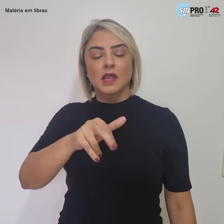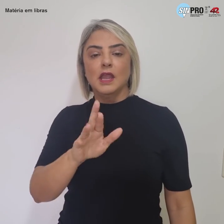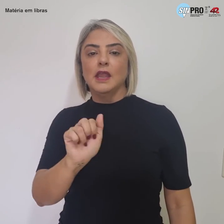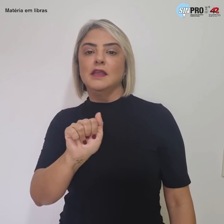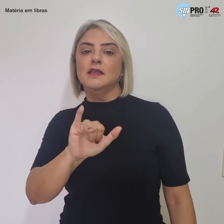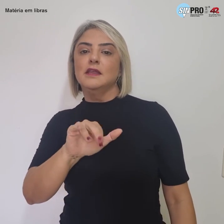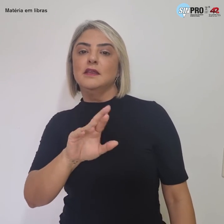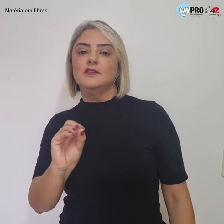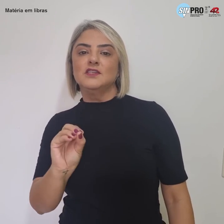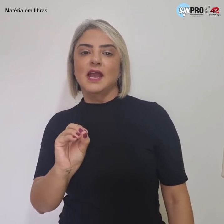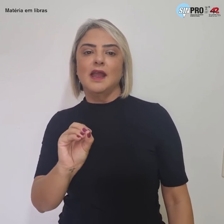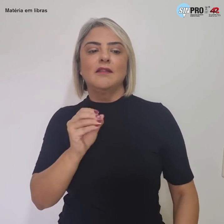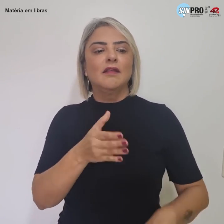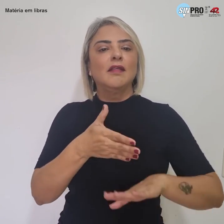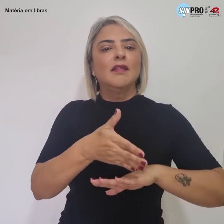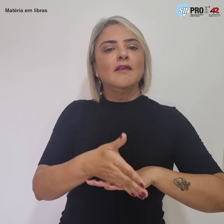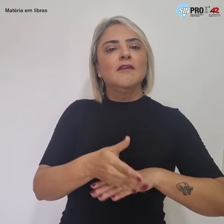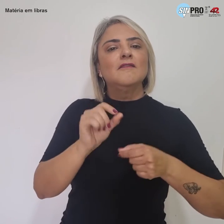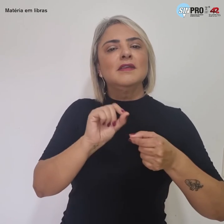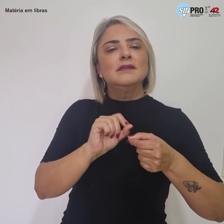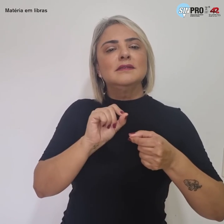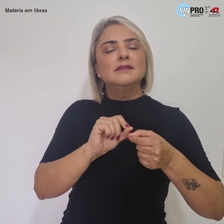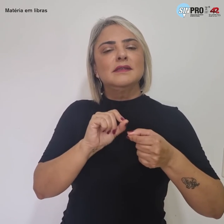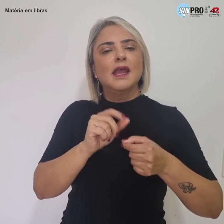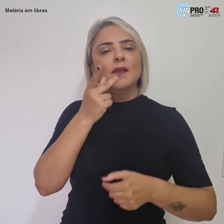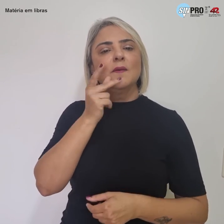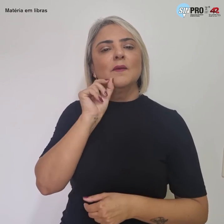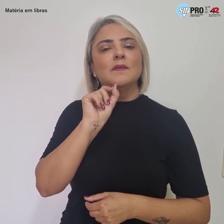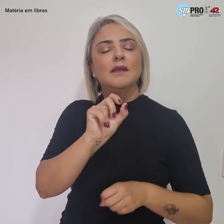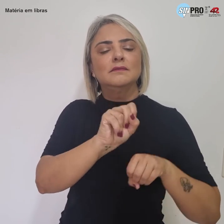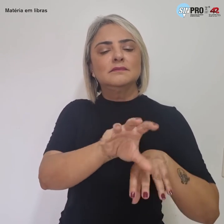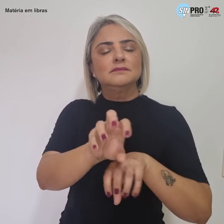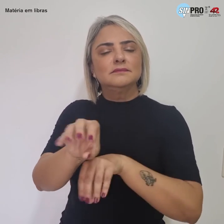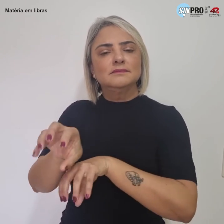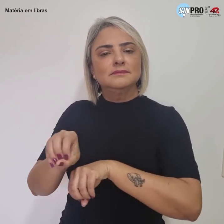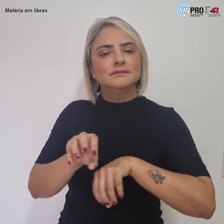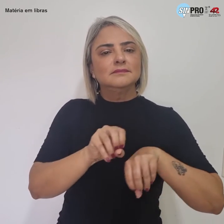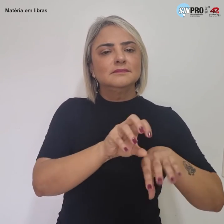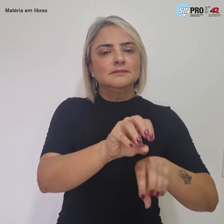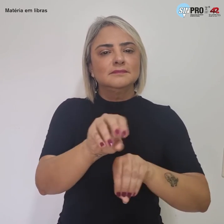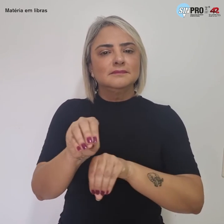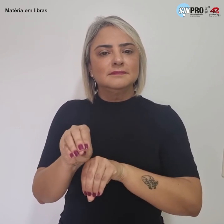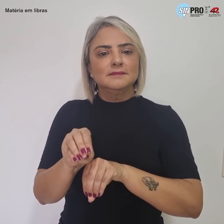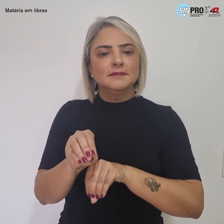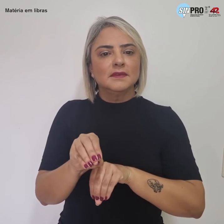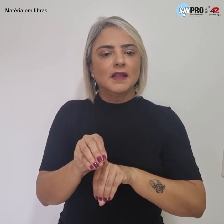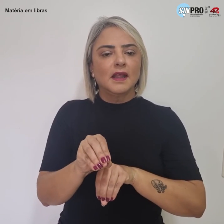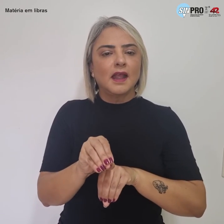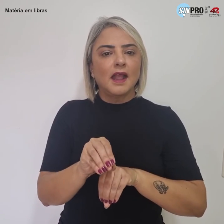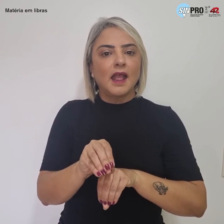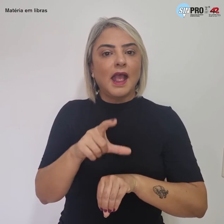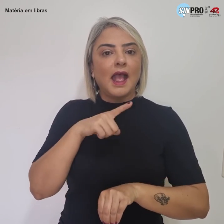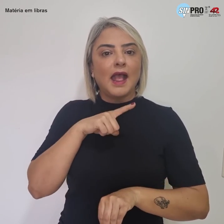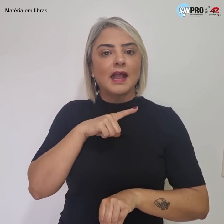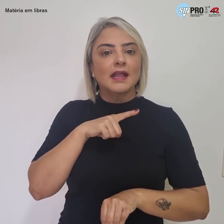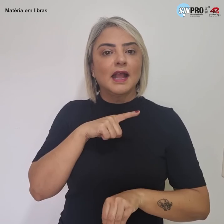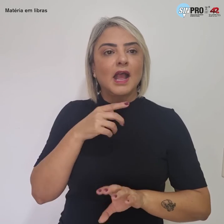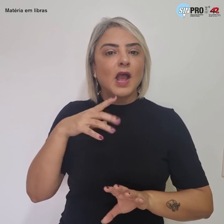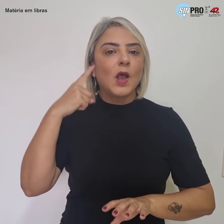Gontijo, entraram em cena para ensinarem as crianças a tirar som da água com o